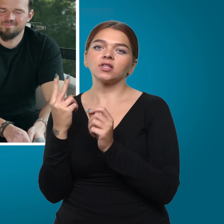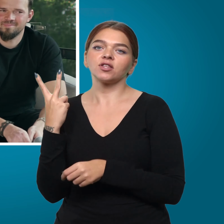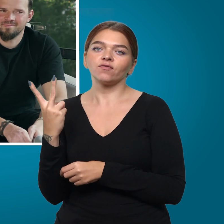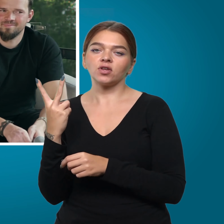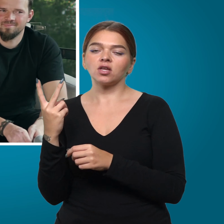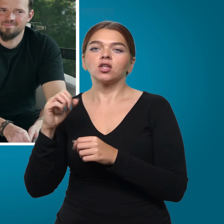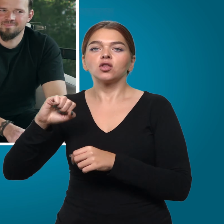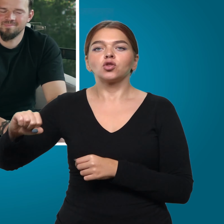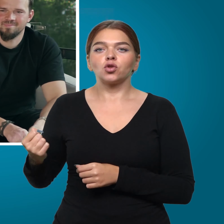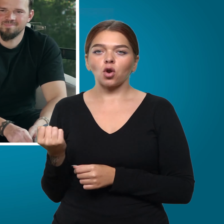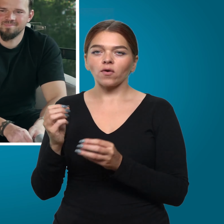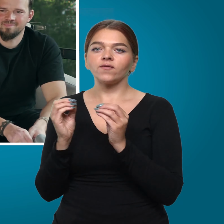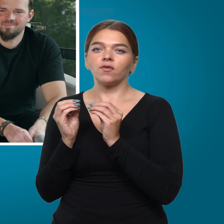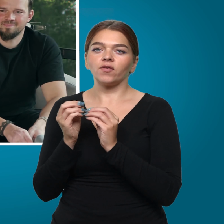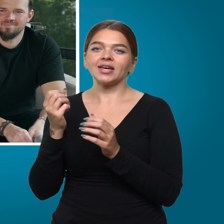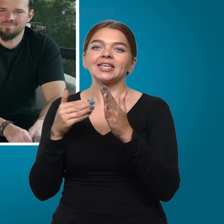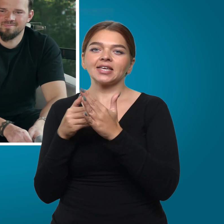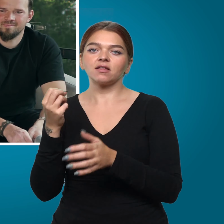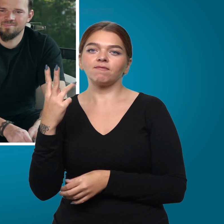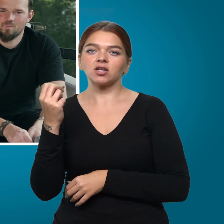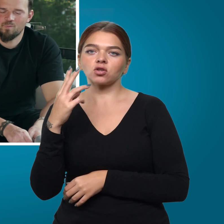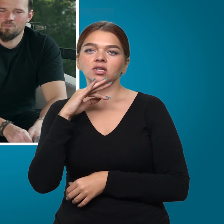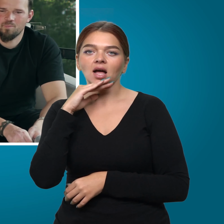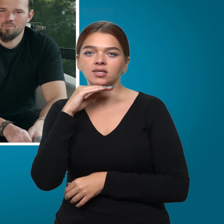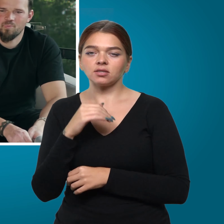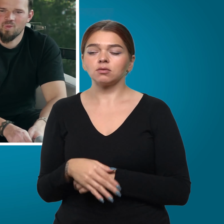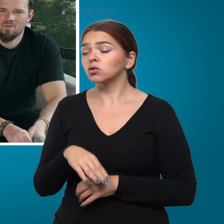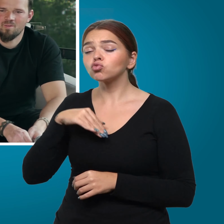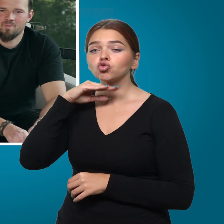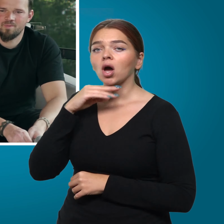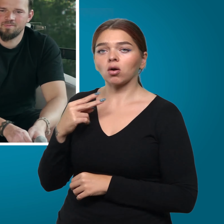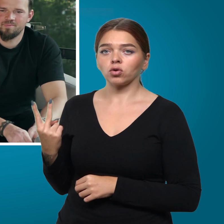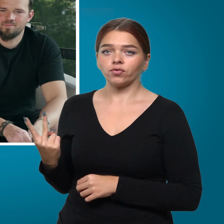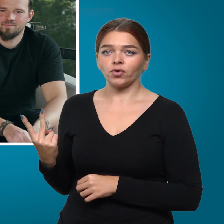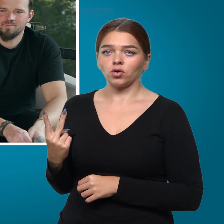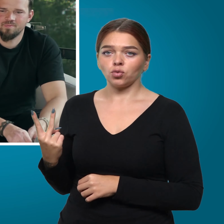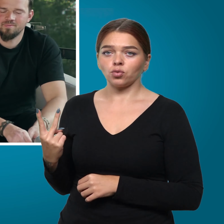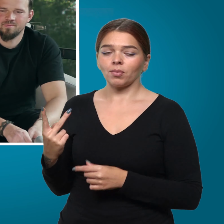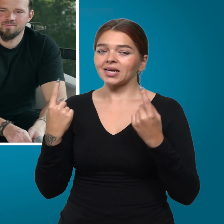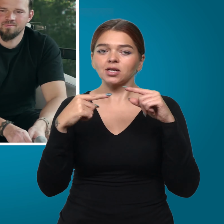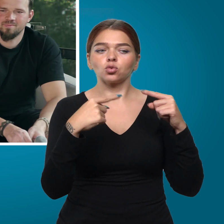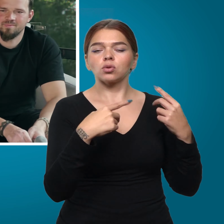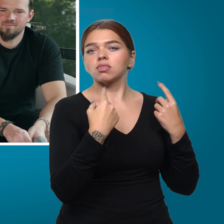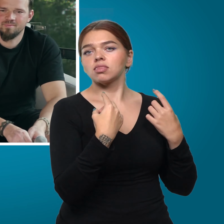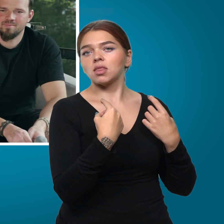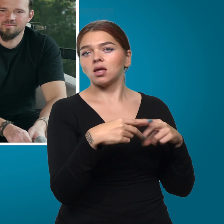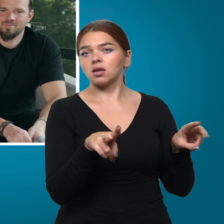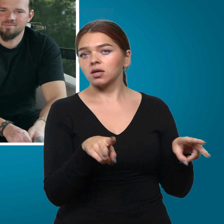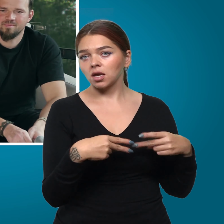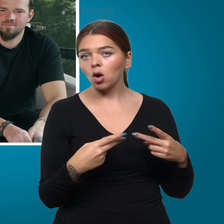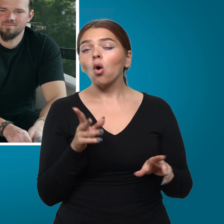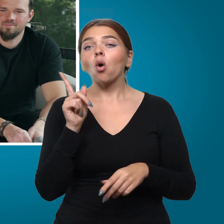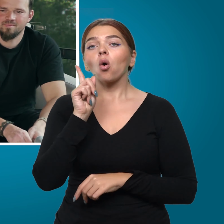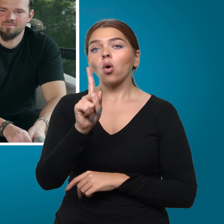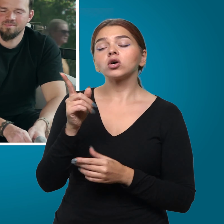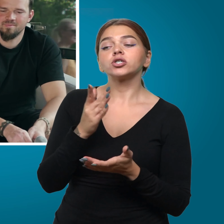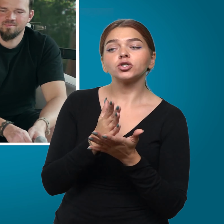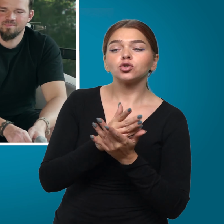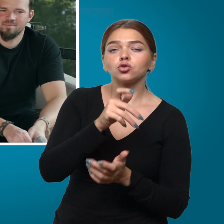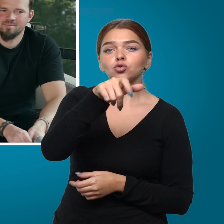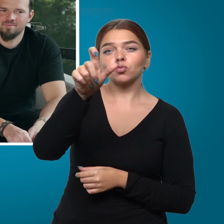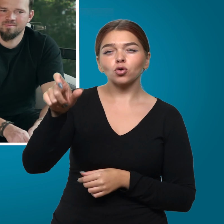kitų. Kai tuo tarpu yra žmonių, kurie nori, kad juos visi mėgtų, ar ne? Noriu,